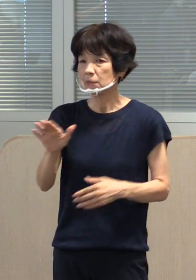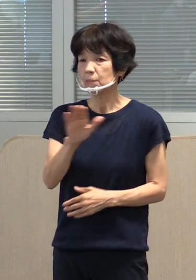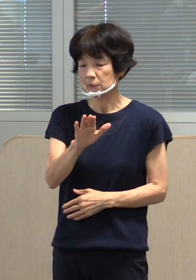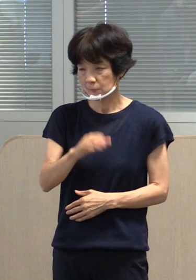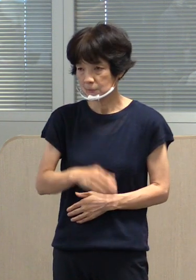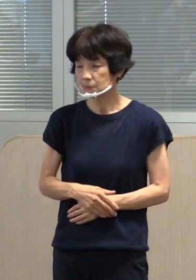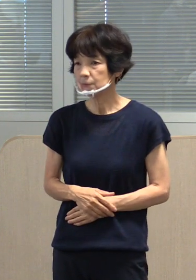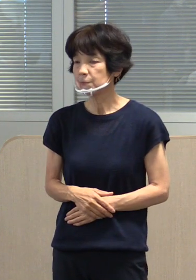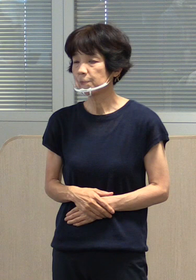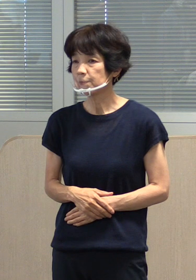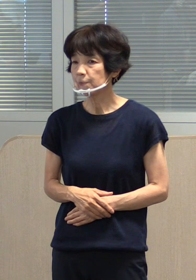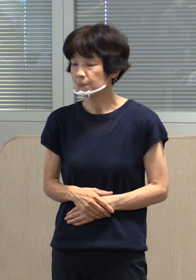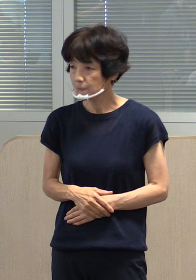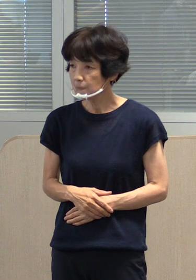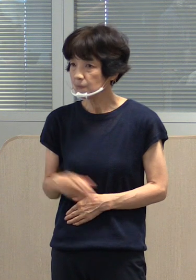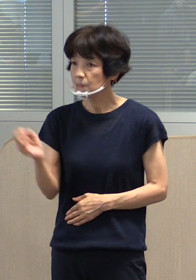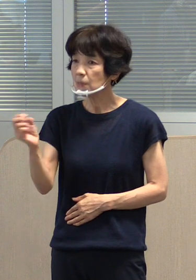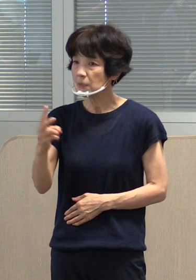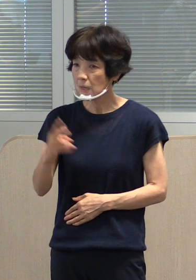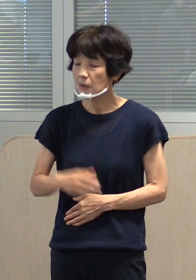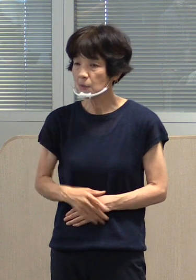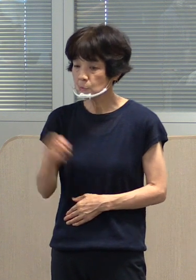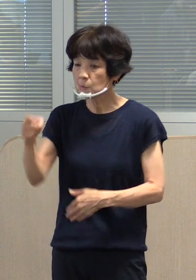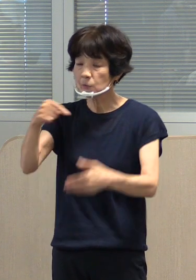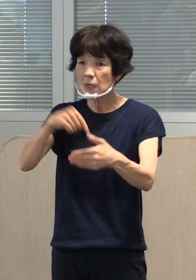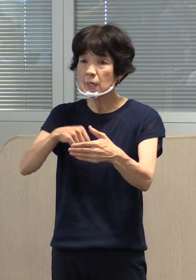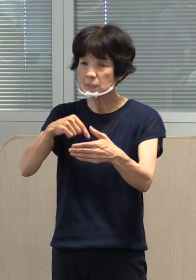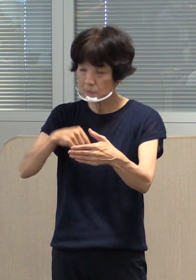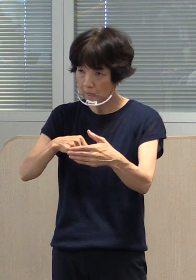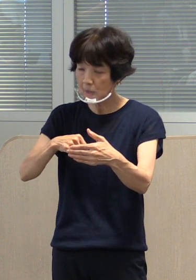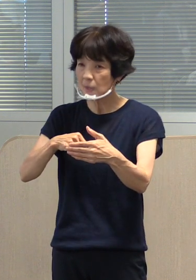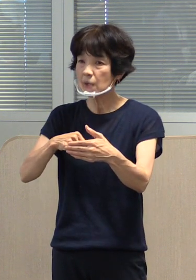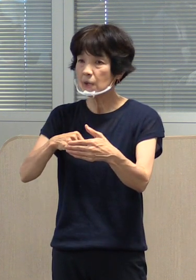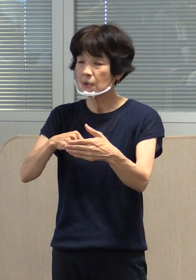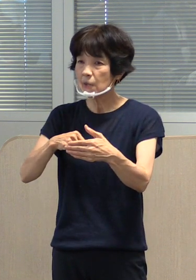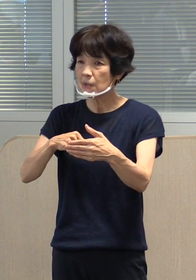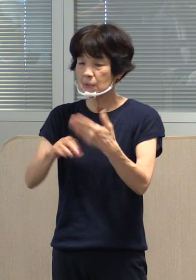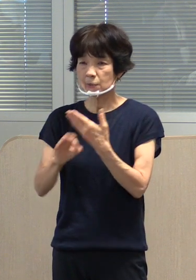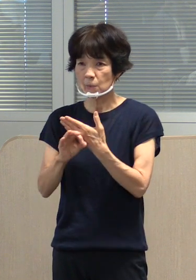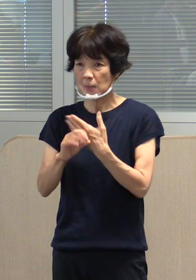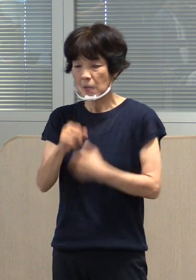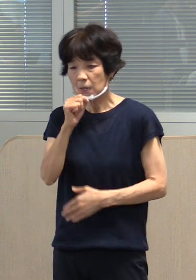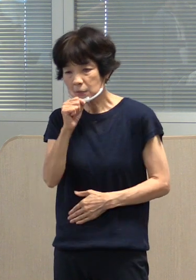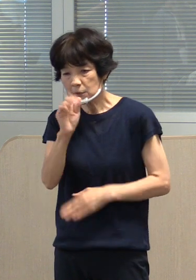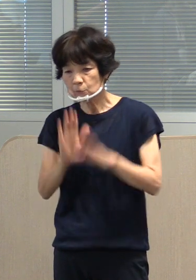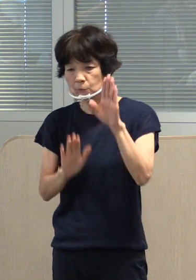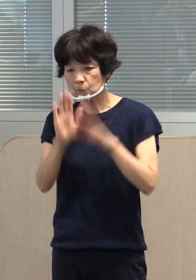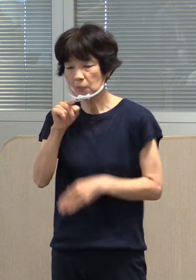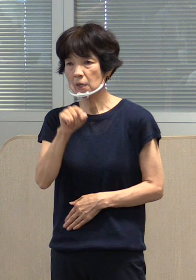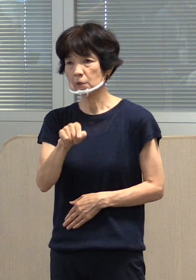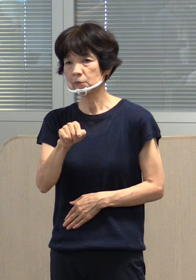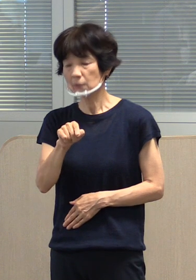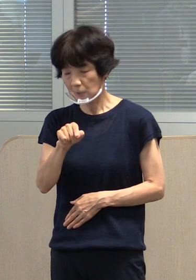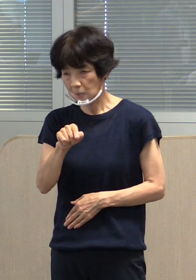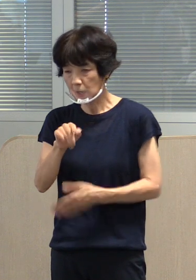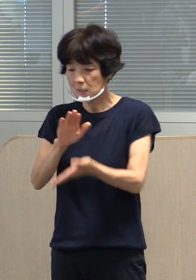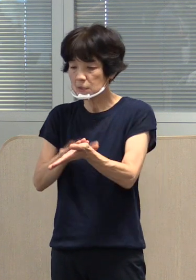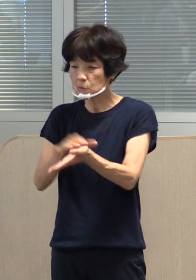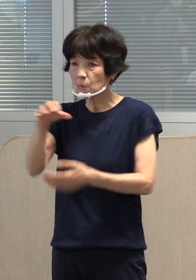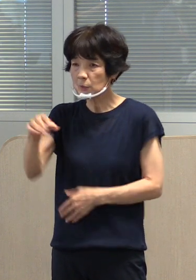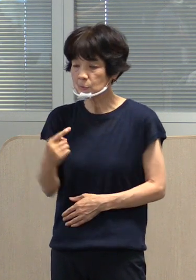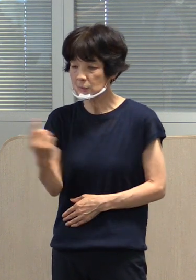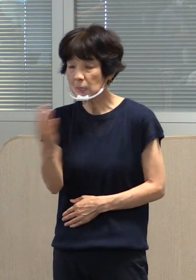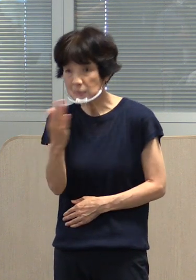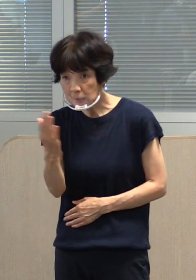ております。また、中には、風邪等の症状ということで、医療機関に行かず